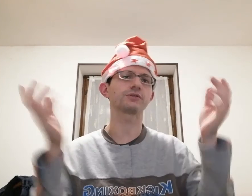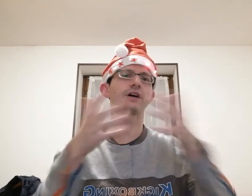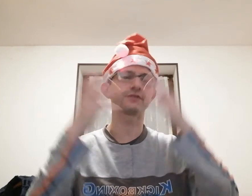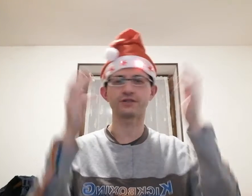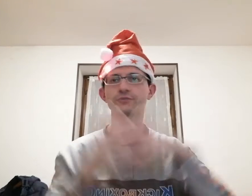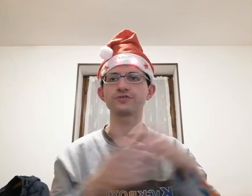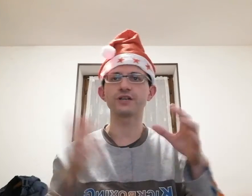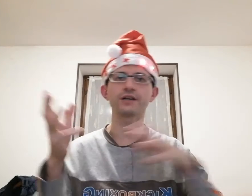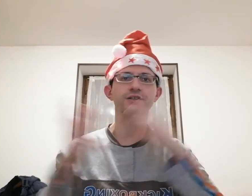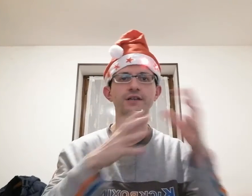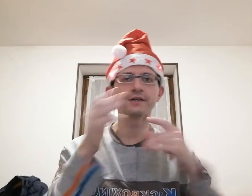Pre-lockdown, diciamo così, anche se.